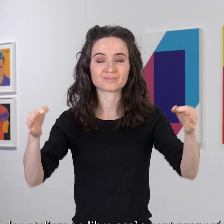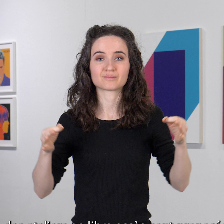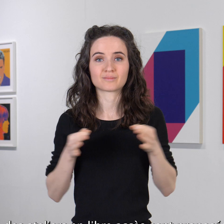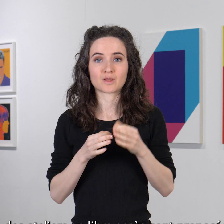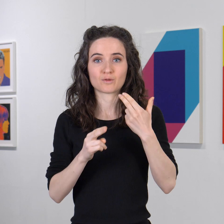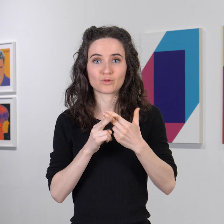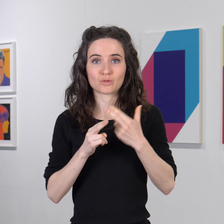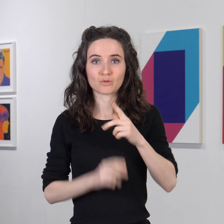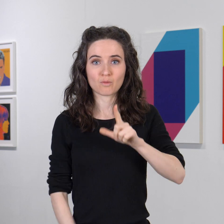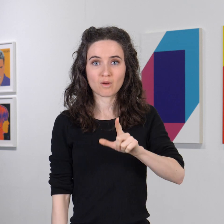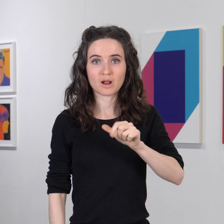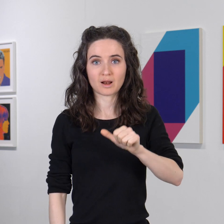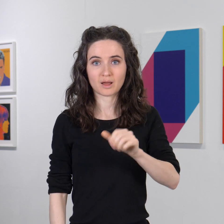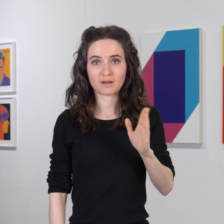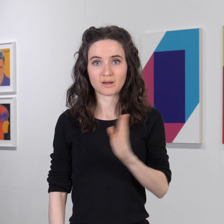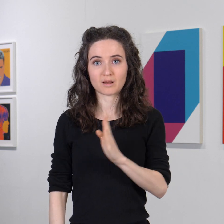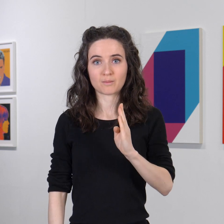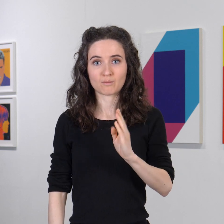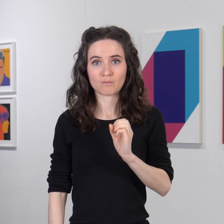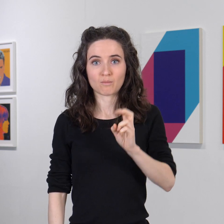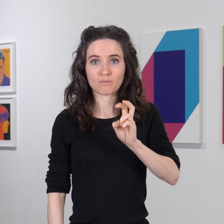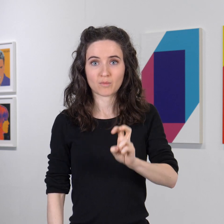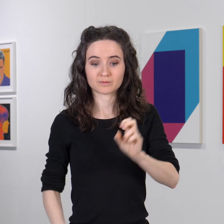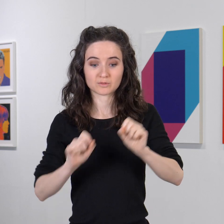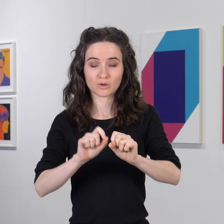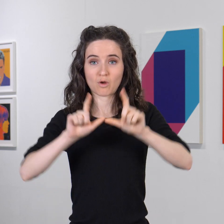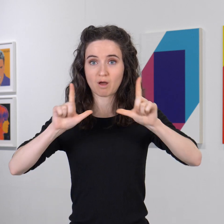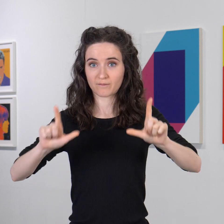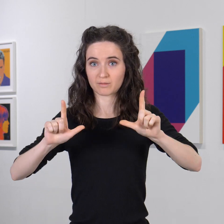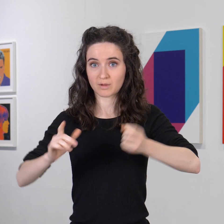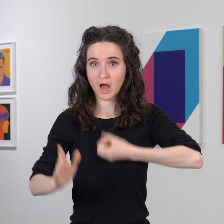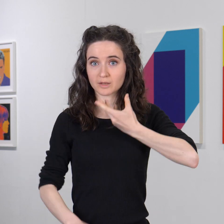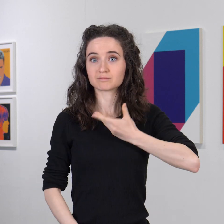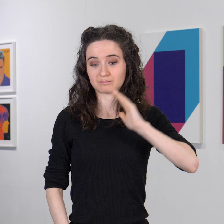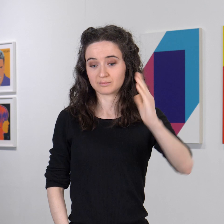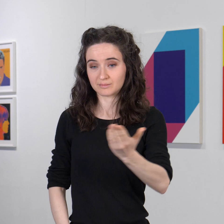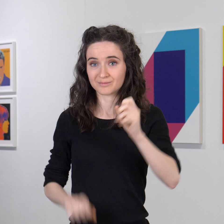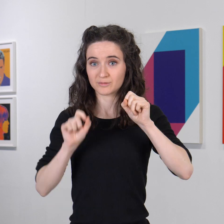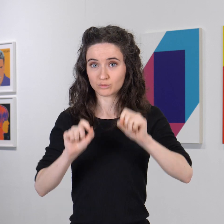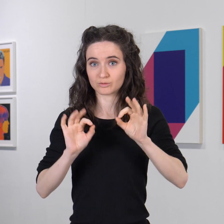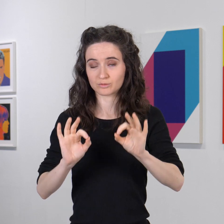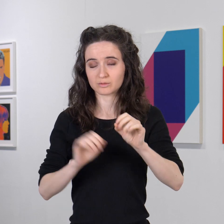Box situé au sous-sol du FRAC. Une œuvre de l'artiste y est présentée.